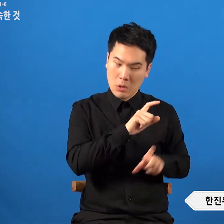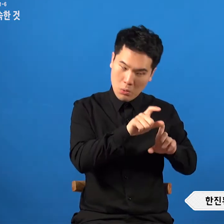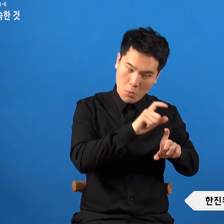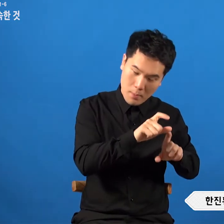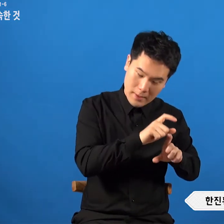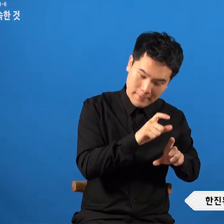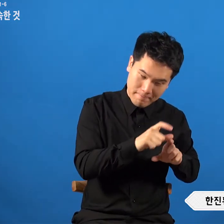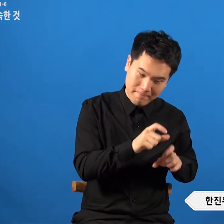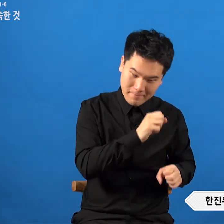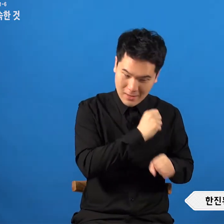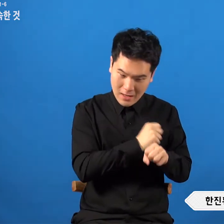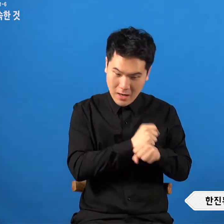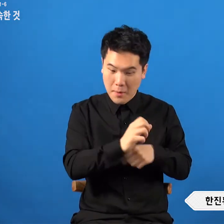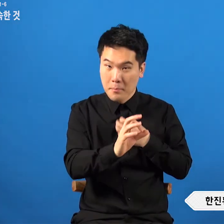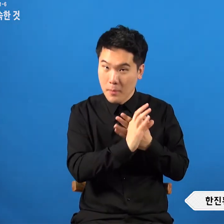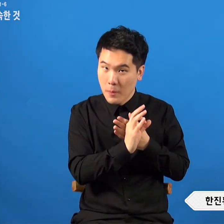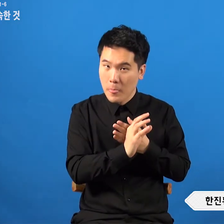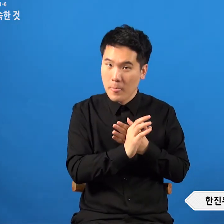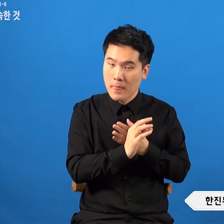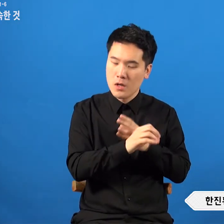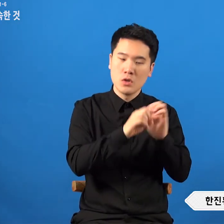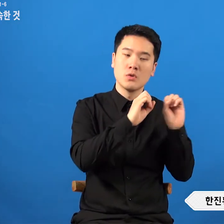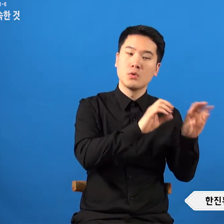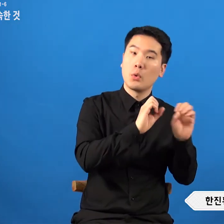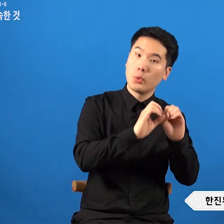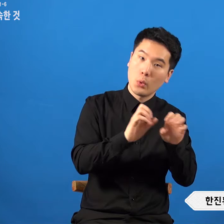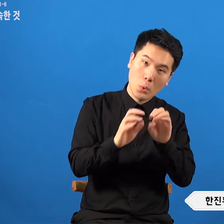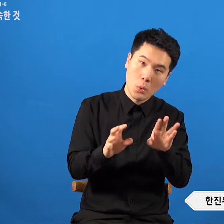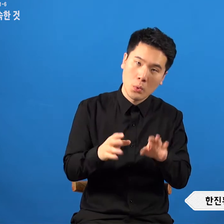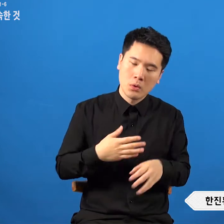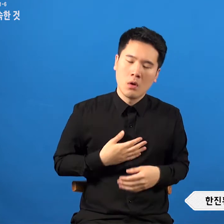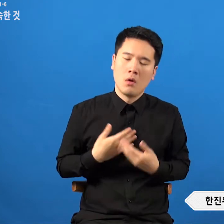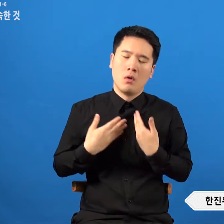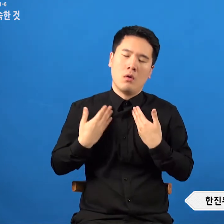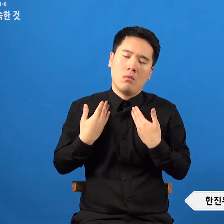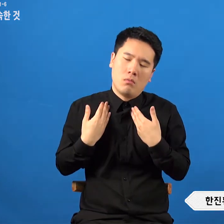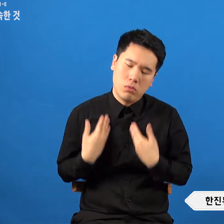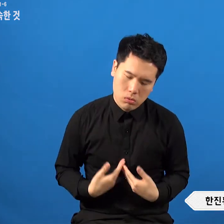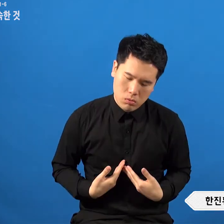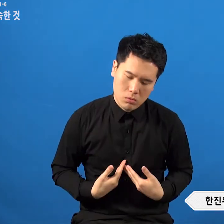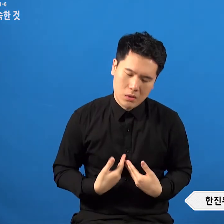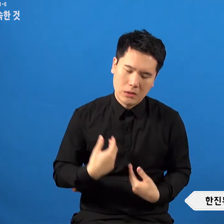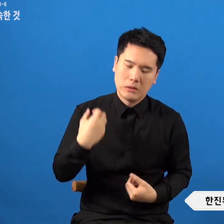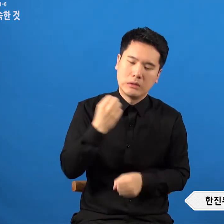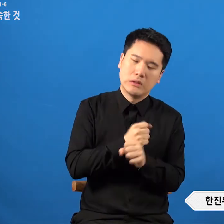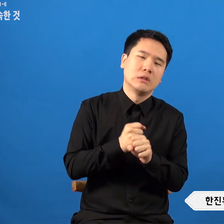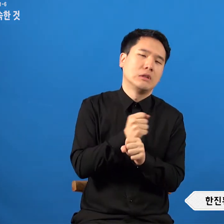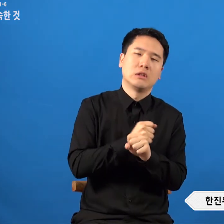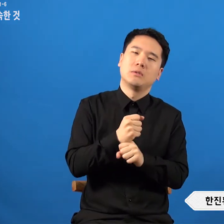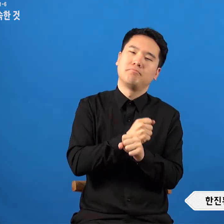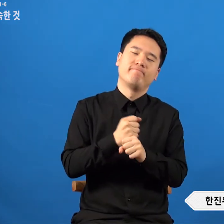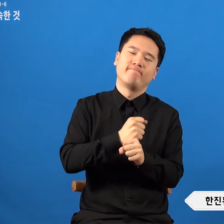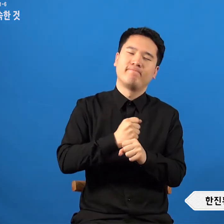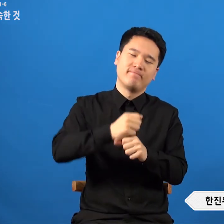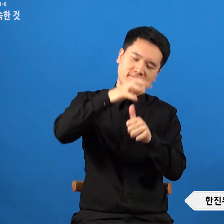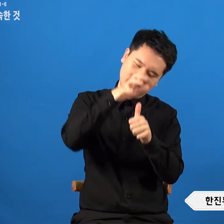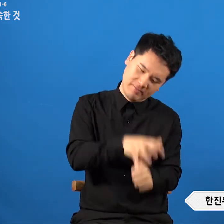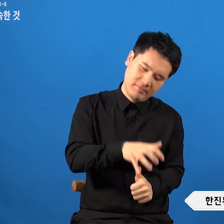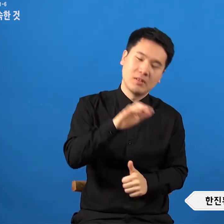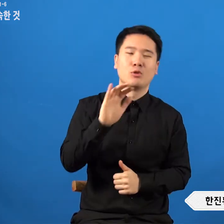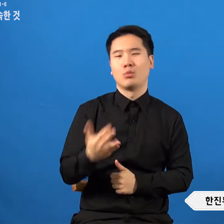그런 고민을 하게 되면 선교가 무거운 짐이 되어서 나를 짓누르기